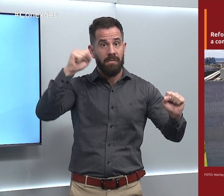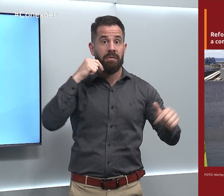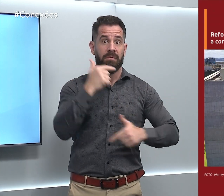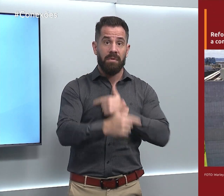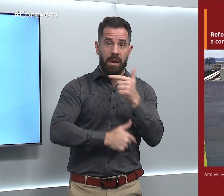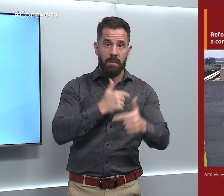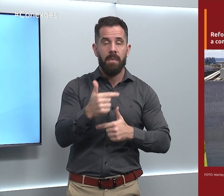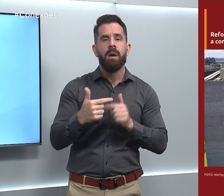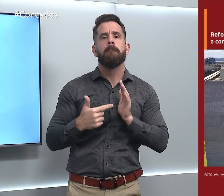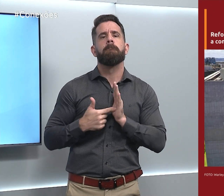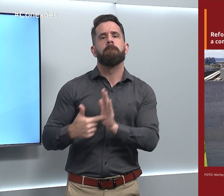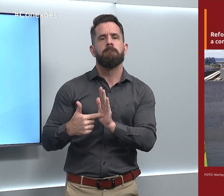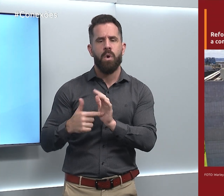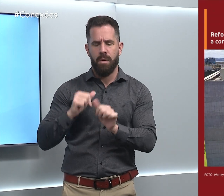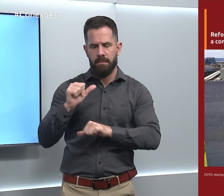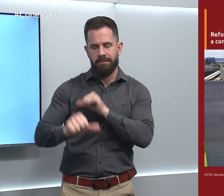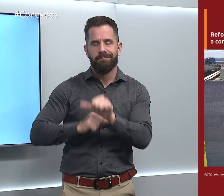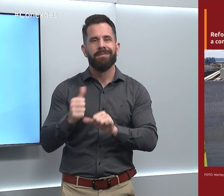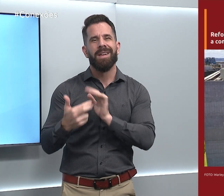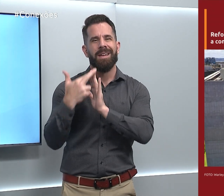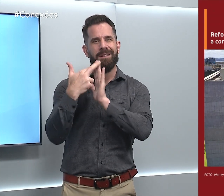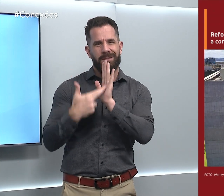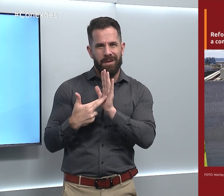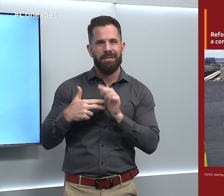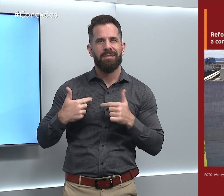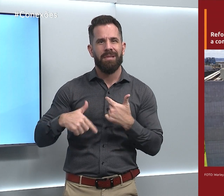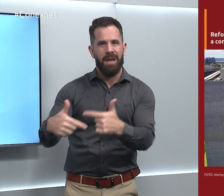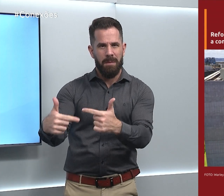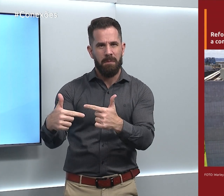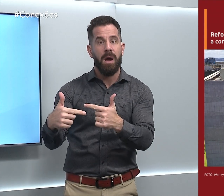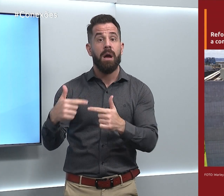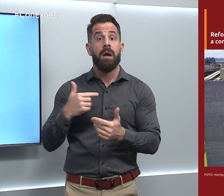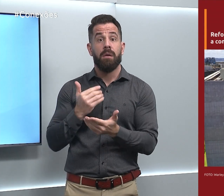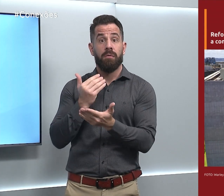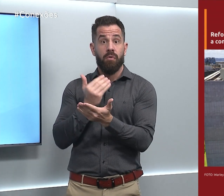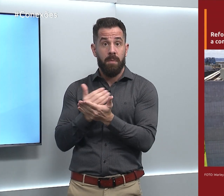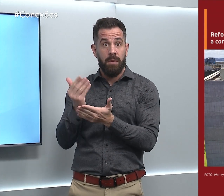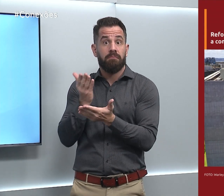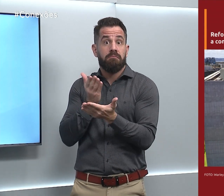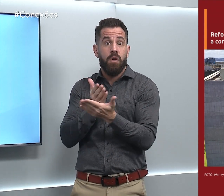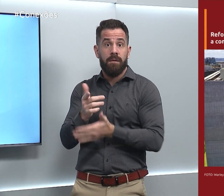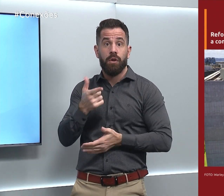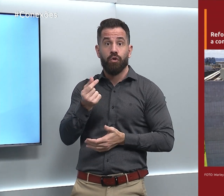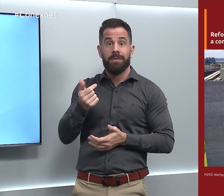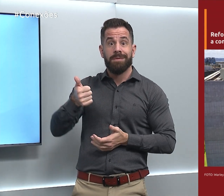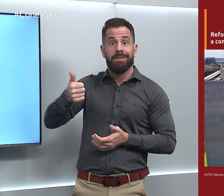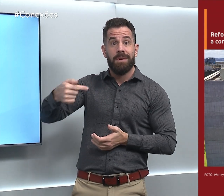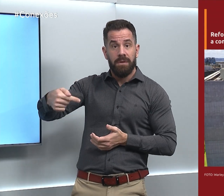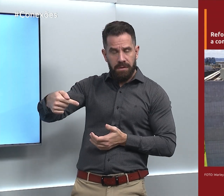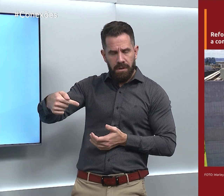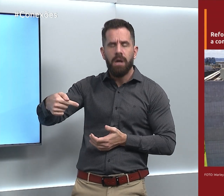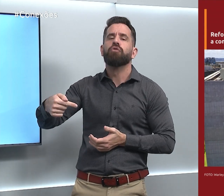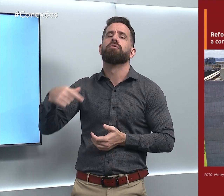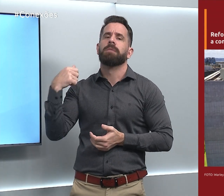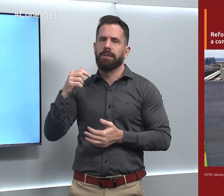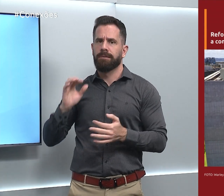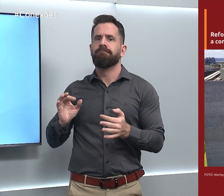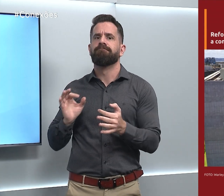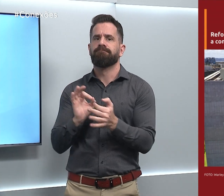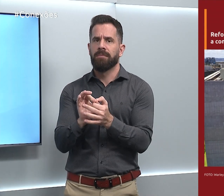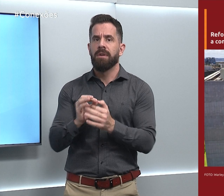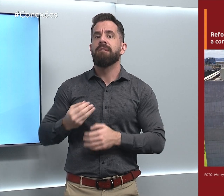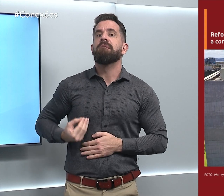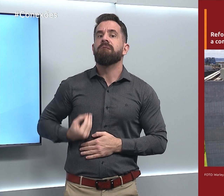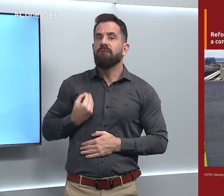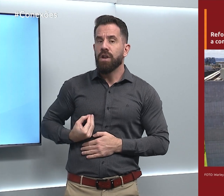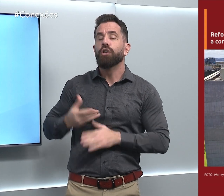reforma trabalhista, que foi aprovada em 2017, deve ser aplicada a contratos que estavam em curso antes